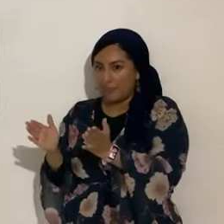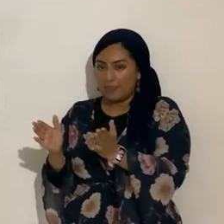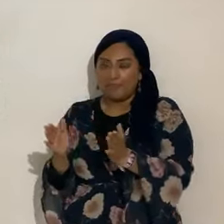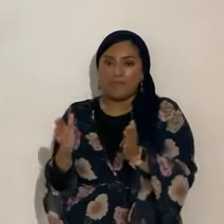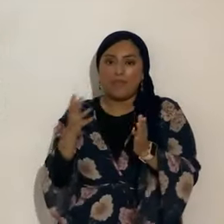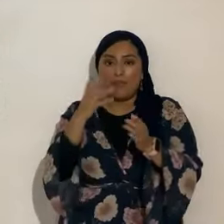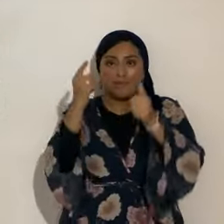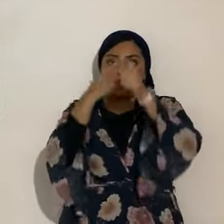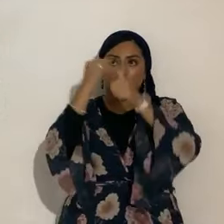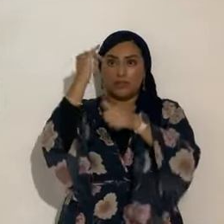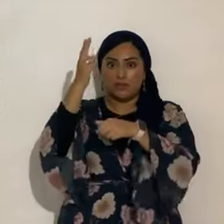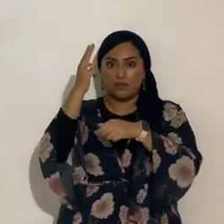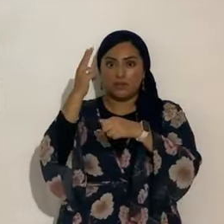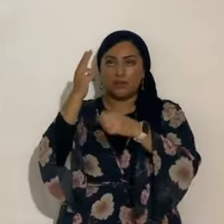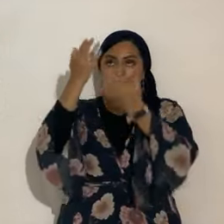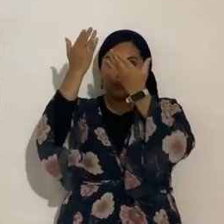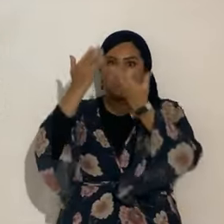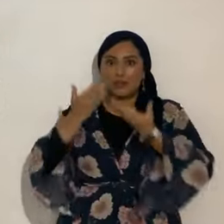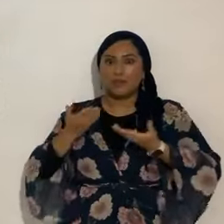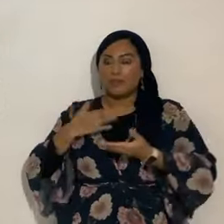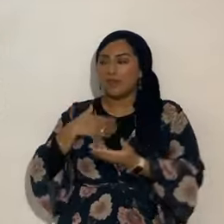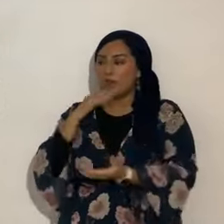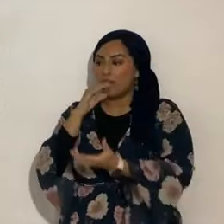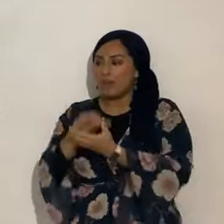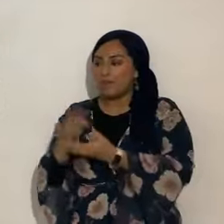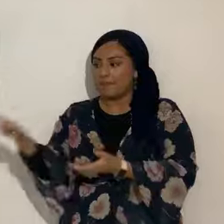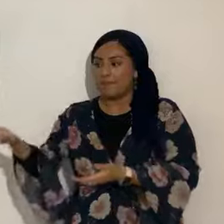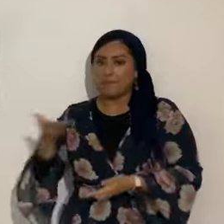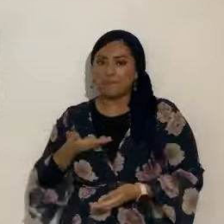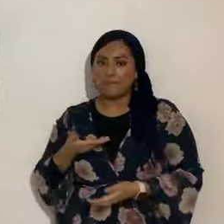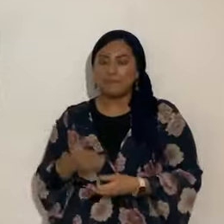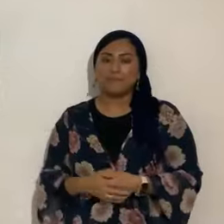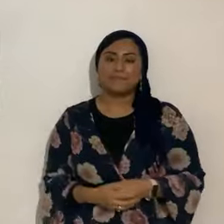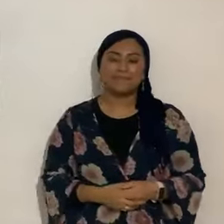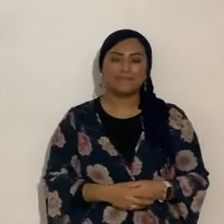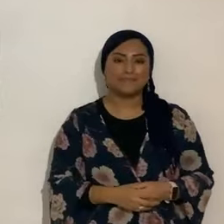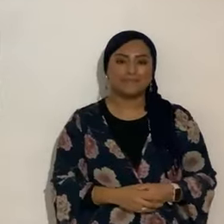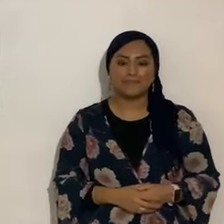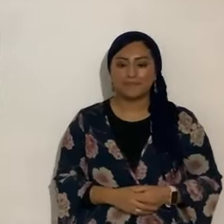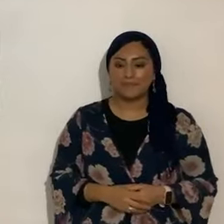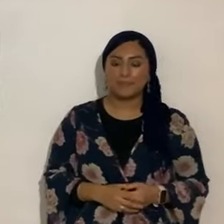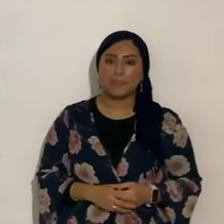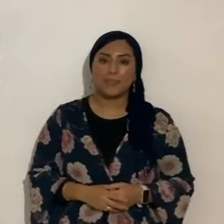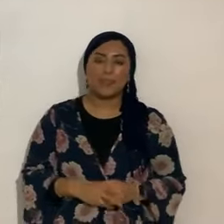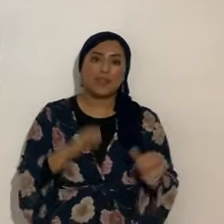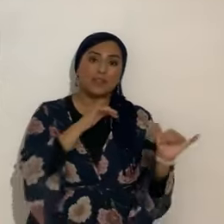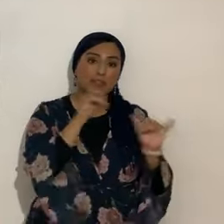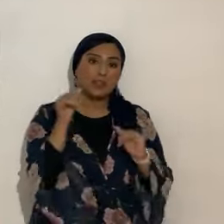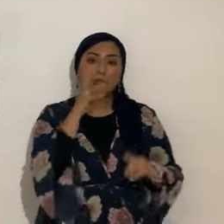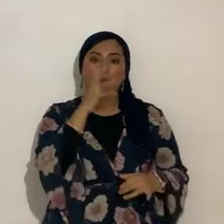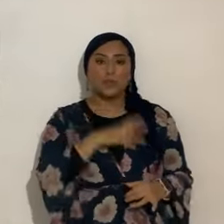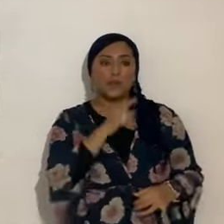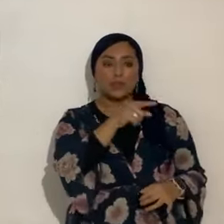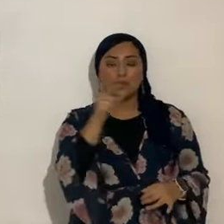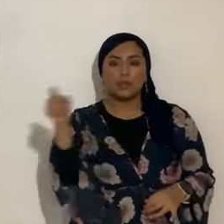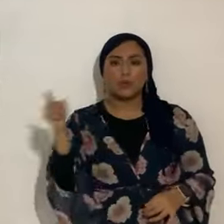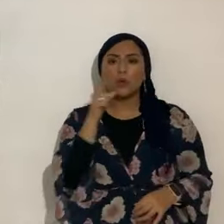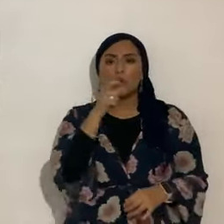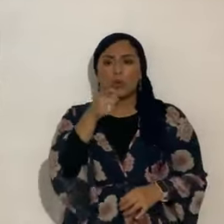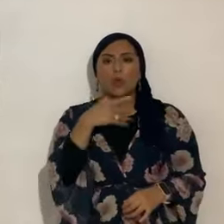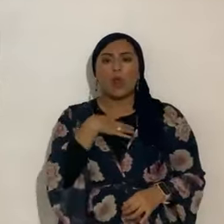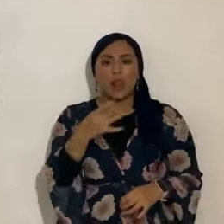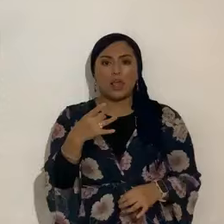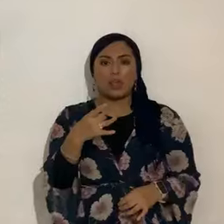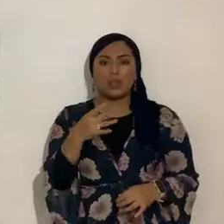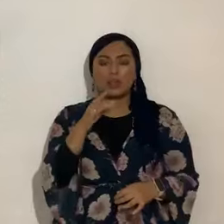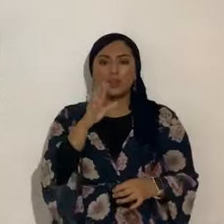Primeramente el Eterno, porque me la regaló, me la dio. Bueno, entonces, igual las mujeres, ¿a quién quieren